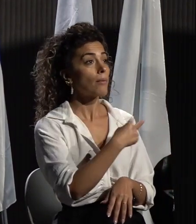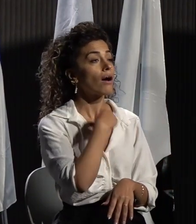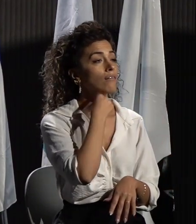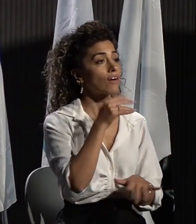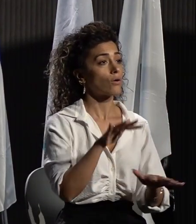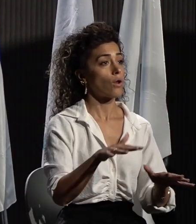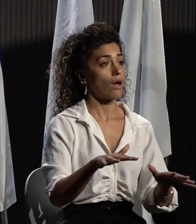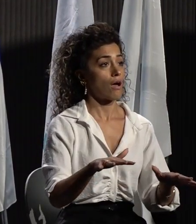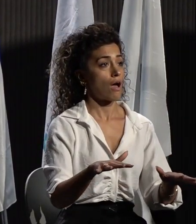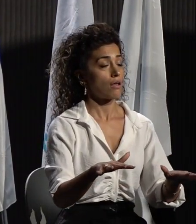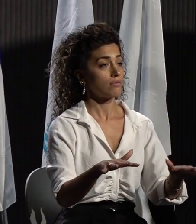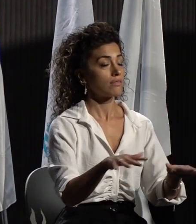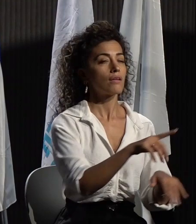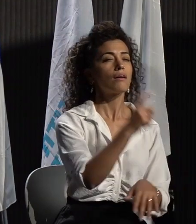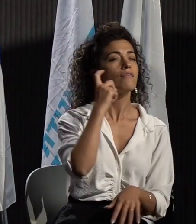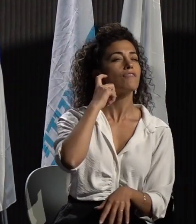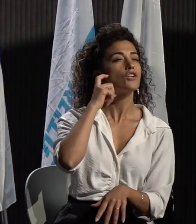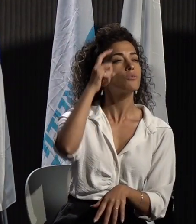כן וישמע דוד.